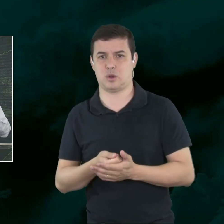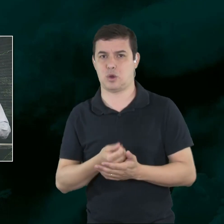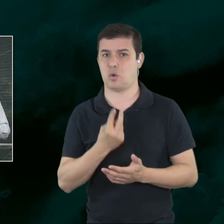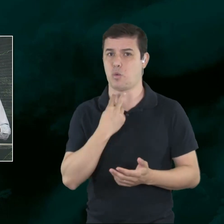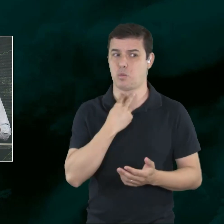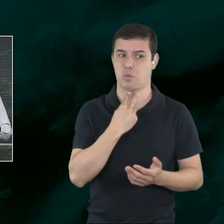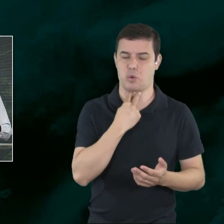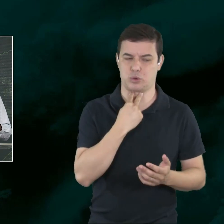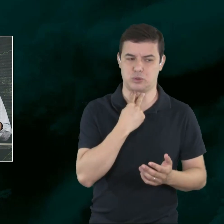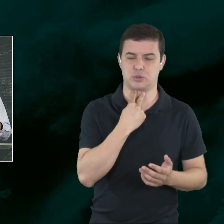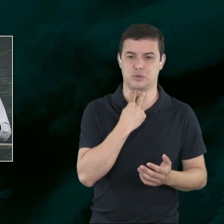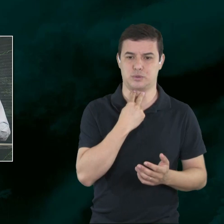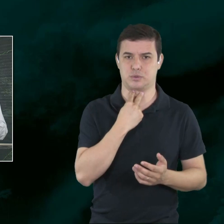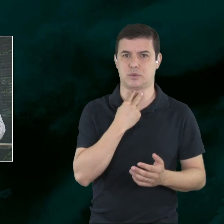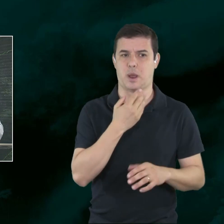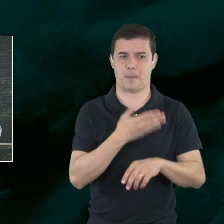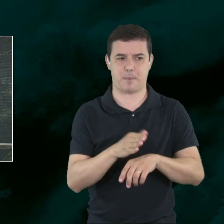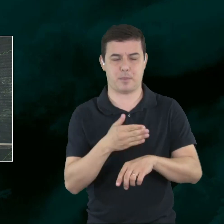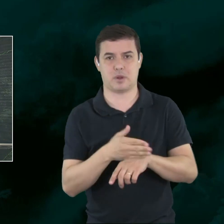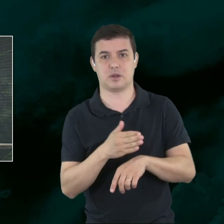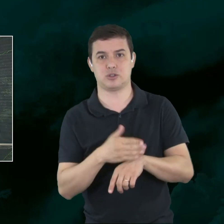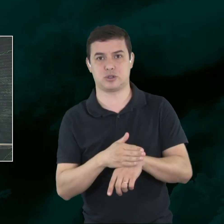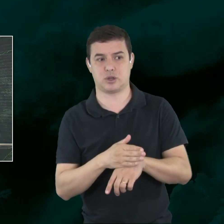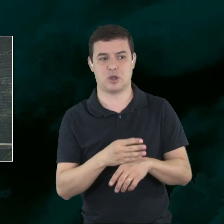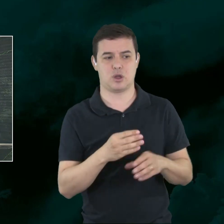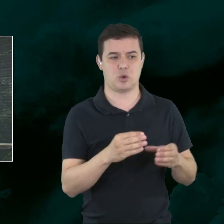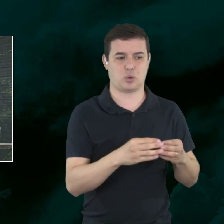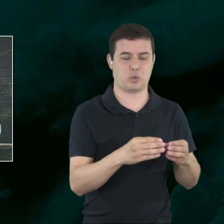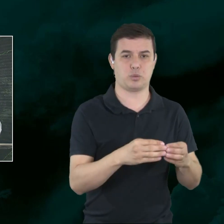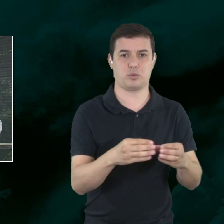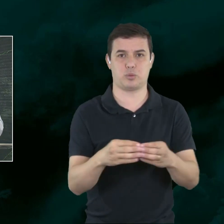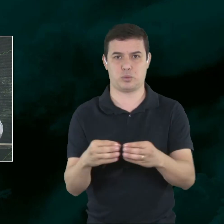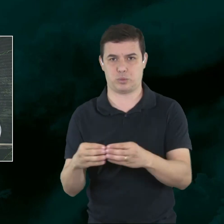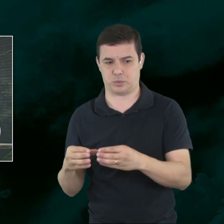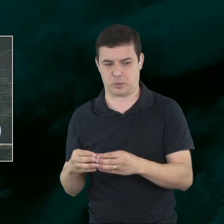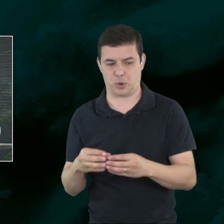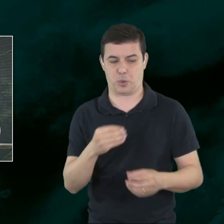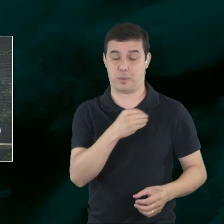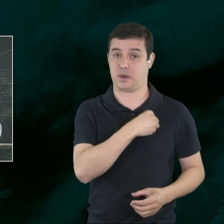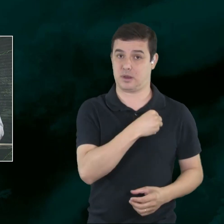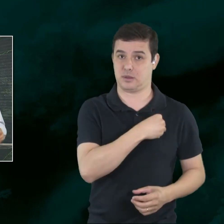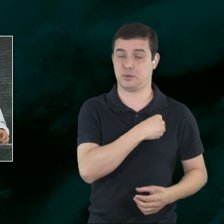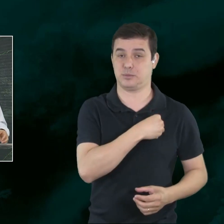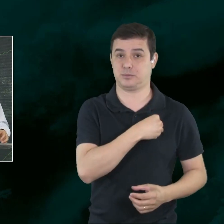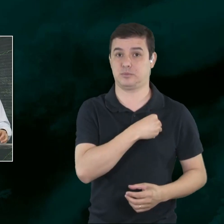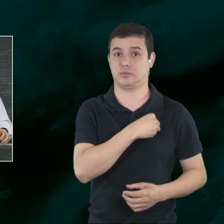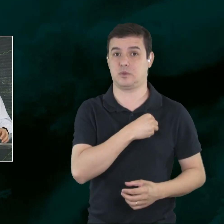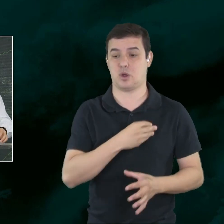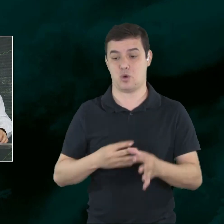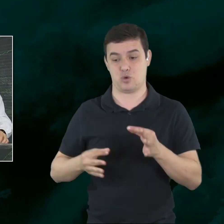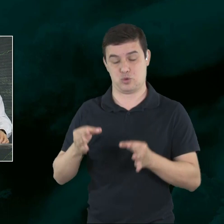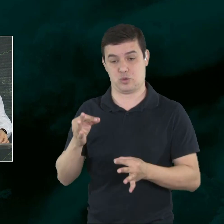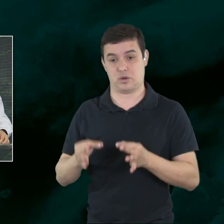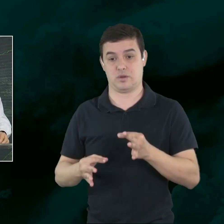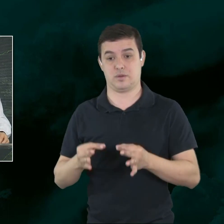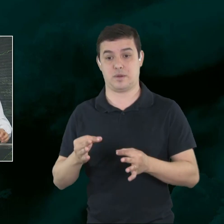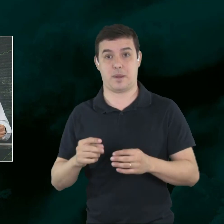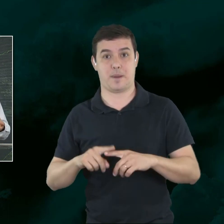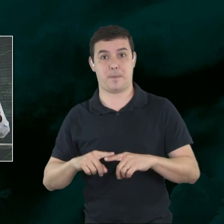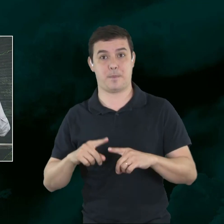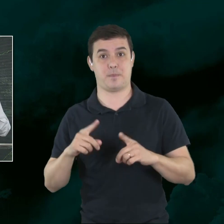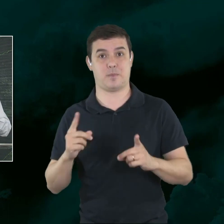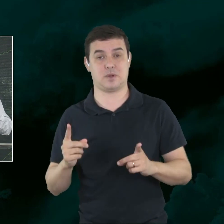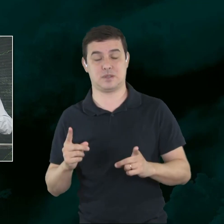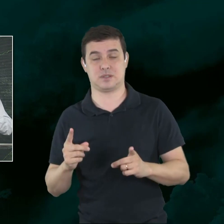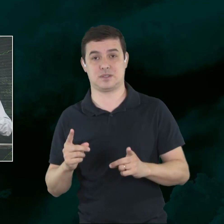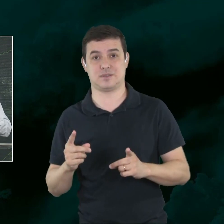condenadas no passado, né? Por causa ainda do padrão, né, que nós tínhamos de julgamento. Mas pouco a pouco não